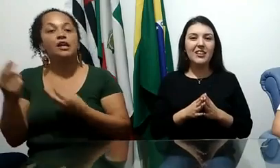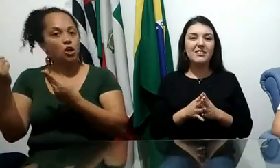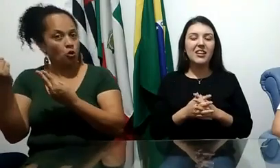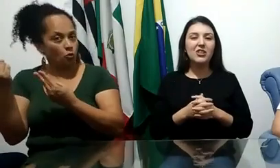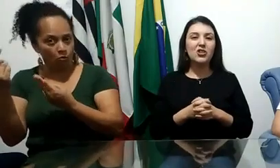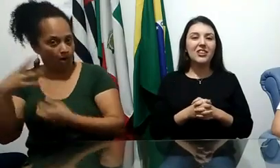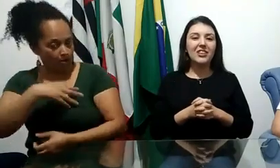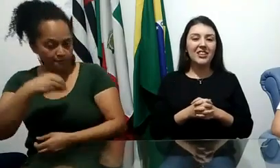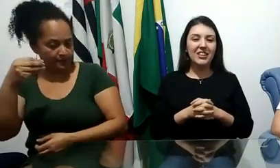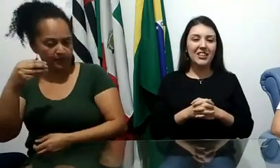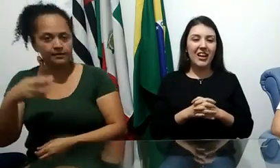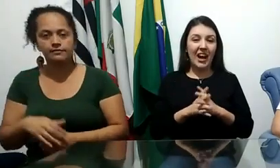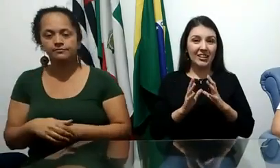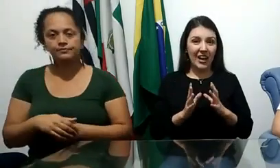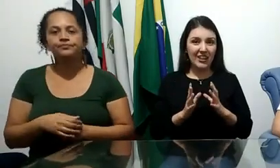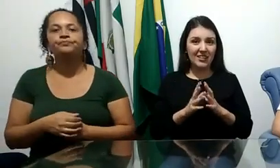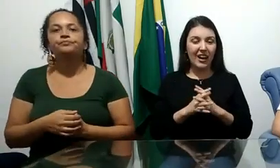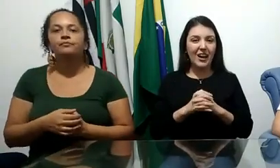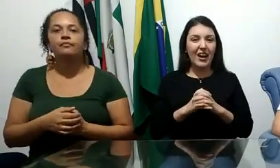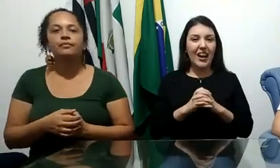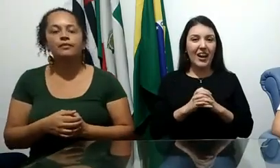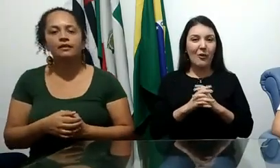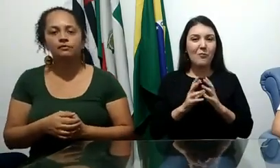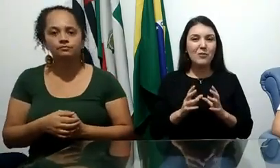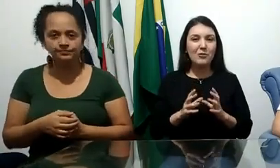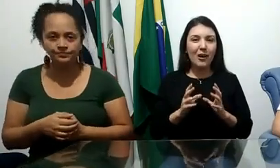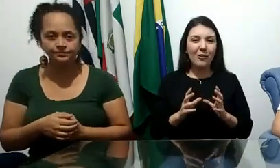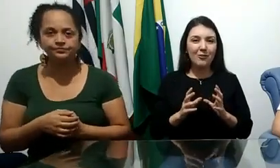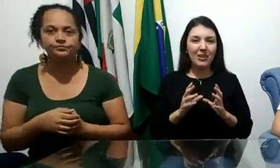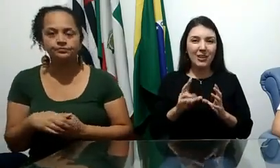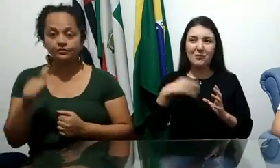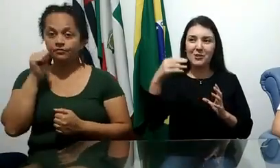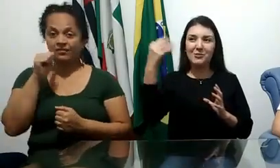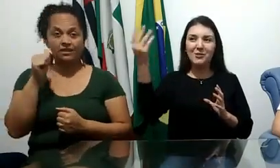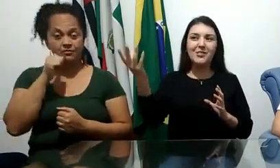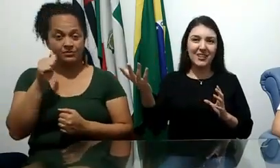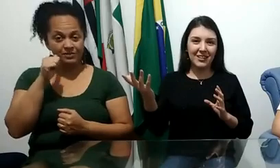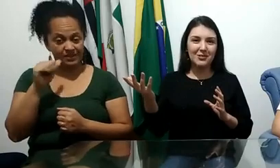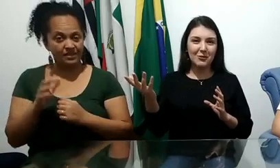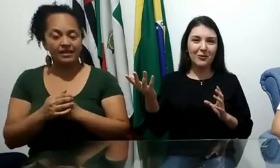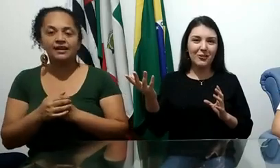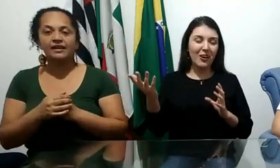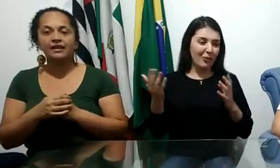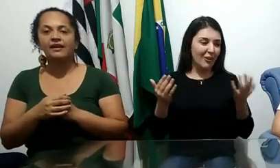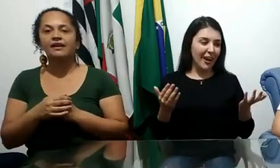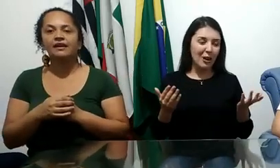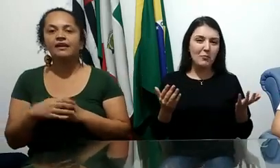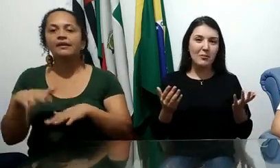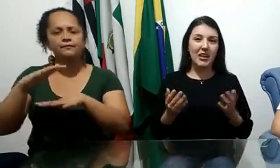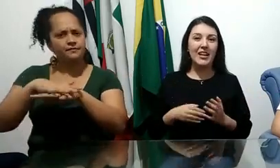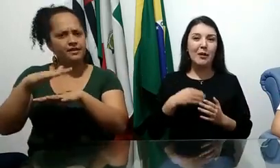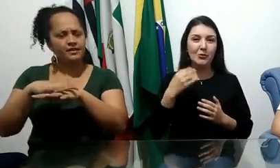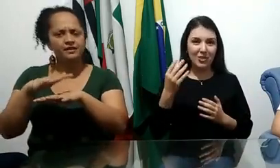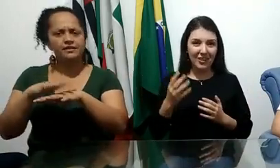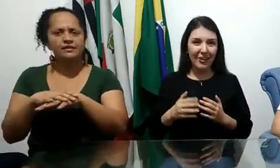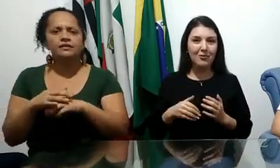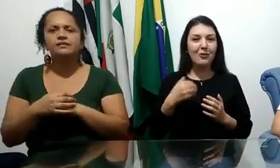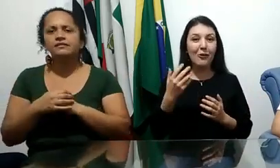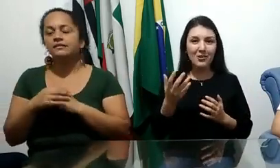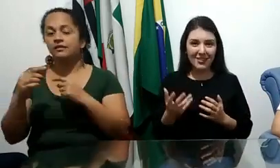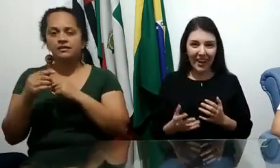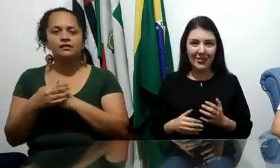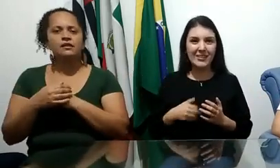é interessante que Hadassa, ela cumpriu algo que depois de muitos anos foi colocado na Bíblia, que na